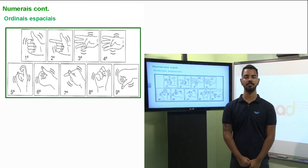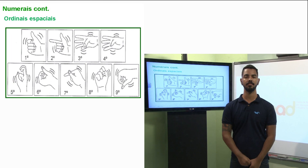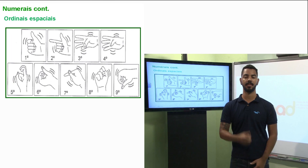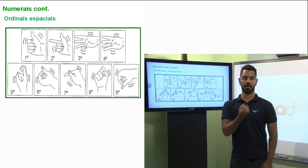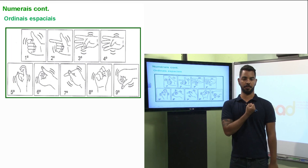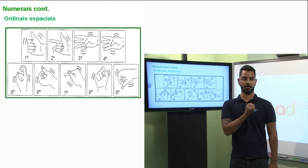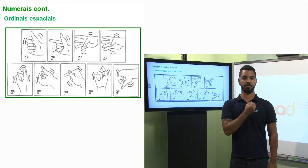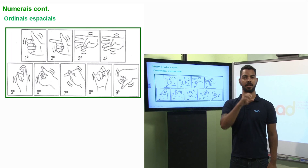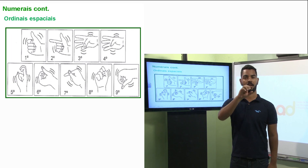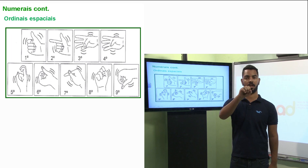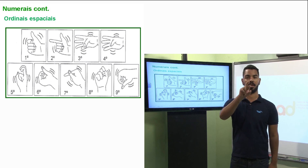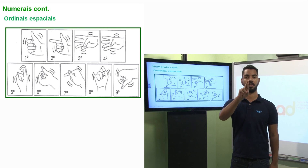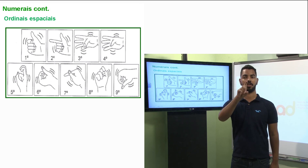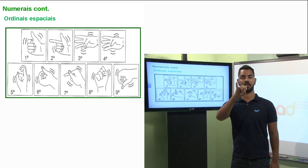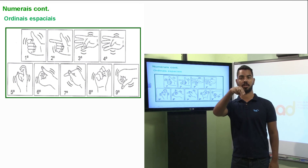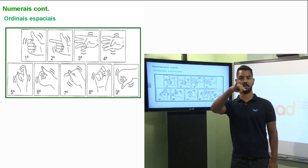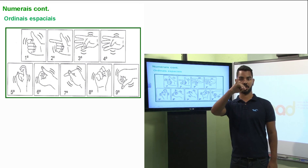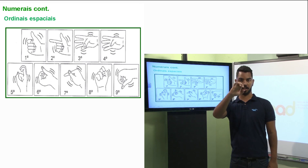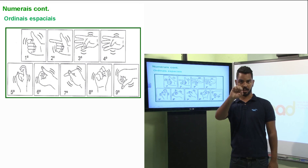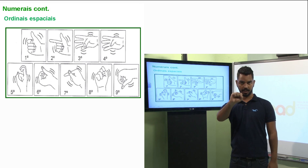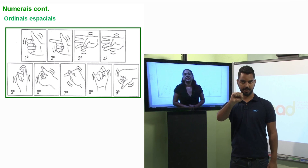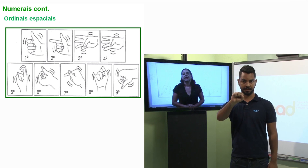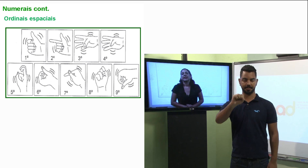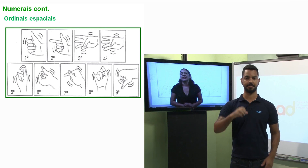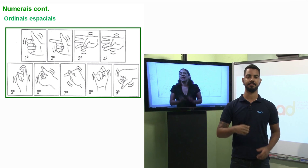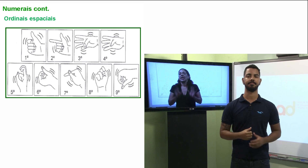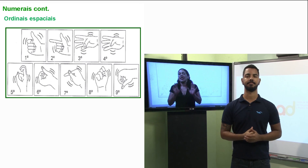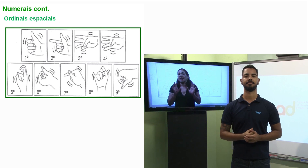Numerais ordinais,